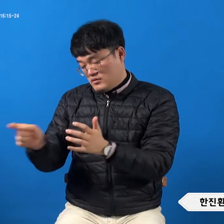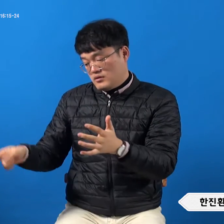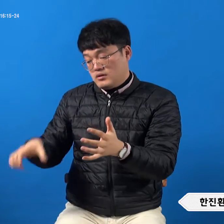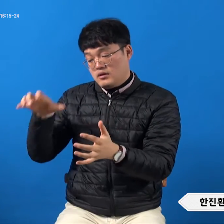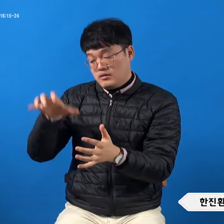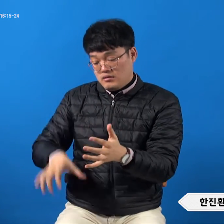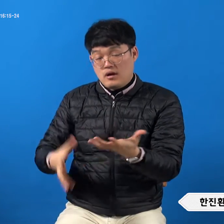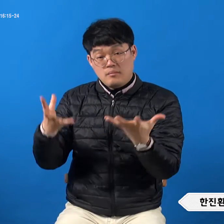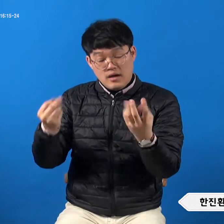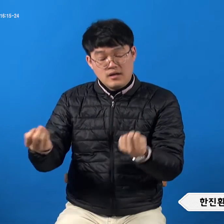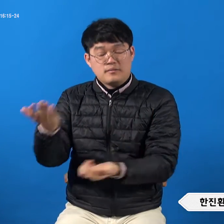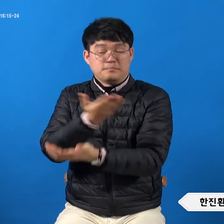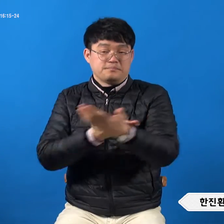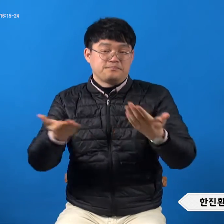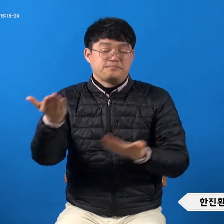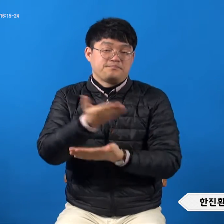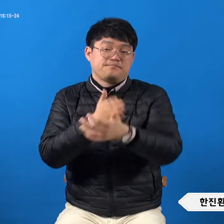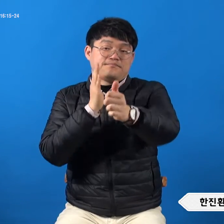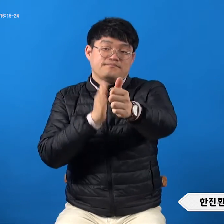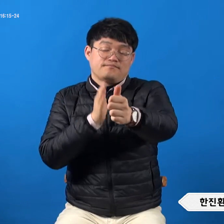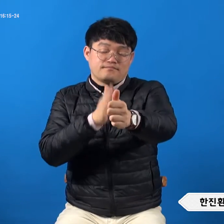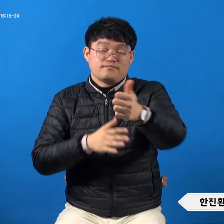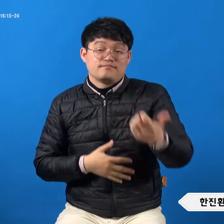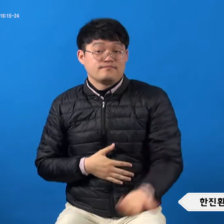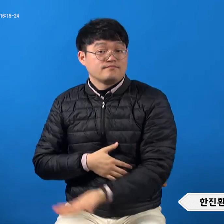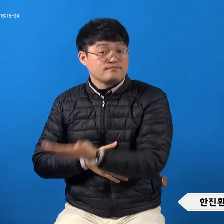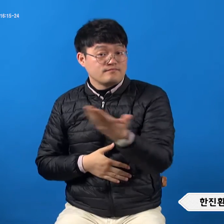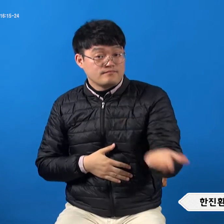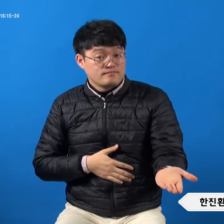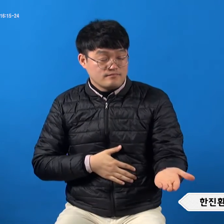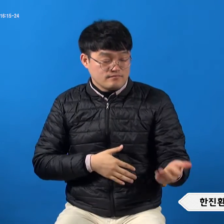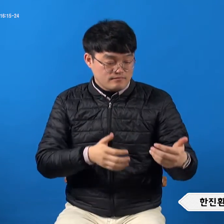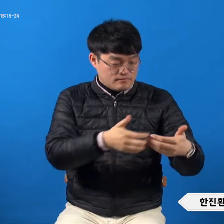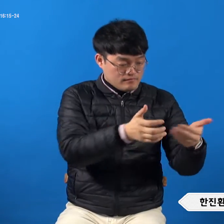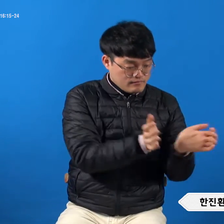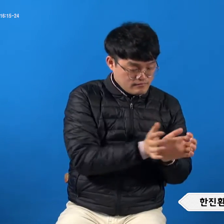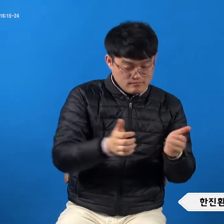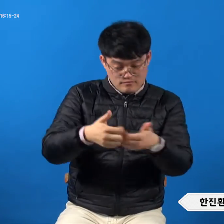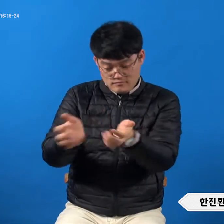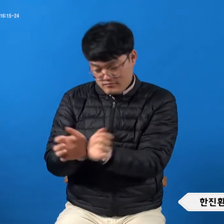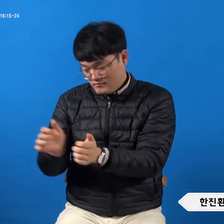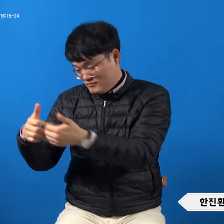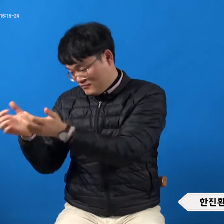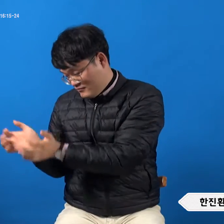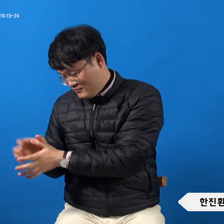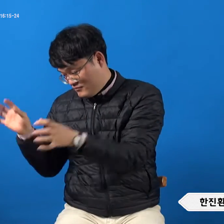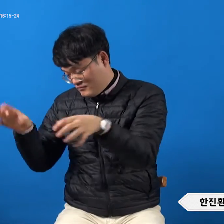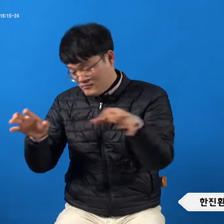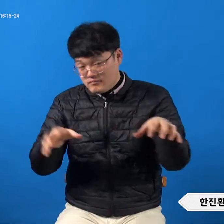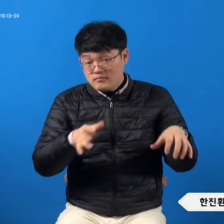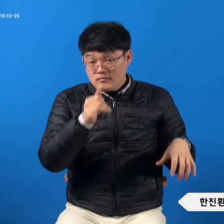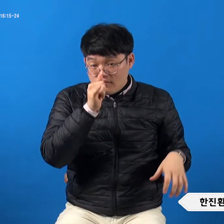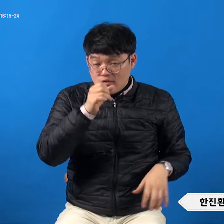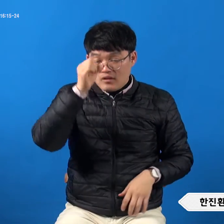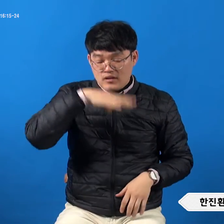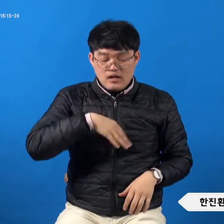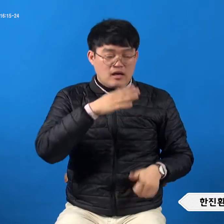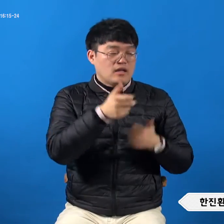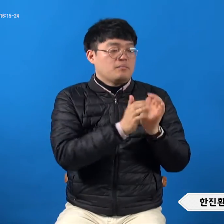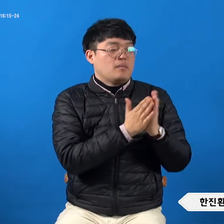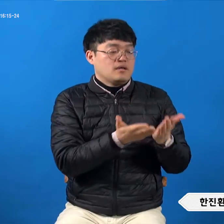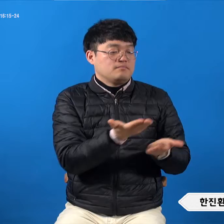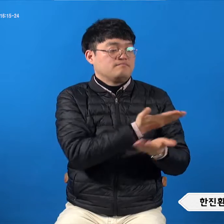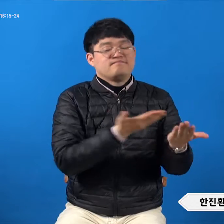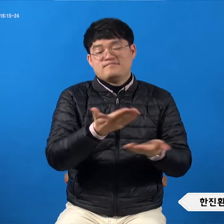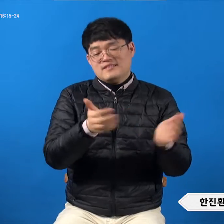많이 사귀실 수 있기를 바랍니다. 여러분, 다락방 모임을 해도 그냥 말씀 나누고 뭐 그런 것으로 끝나지